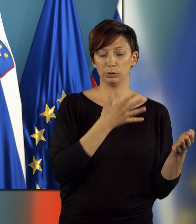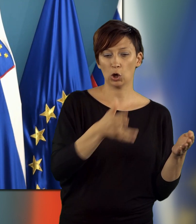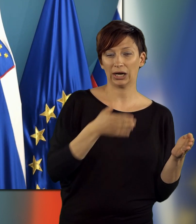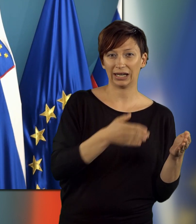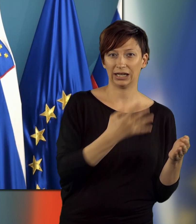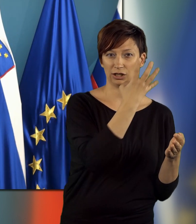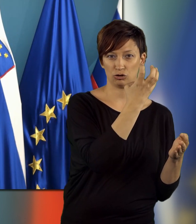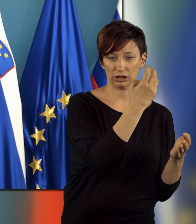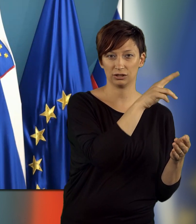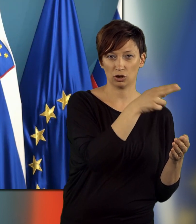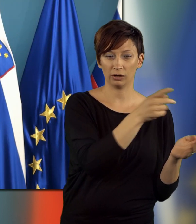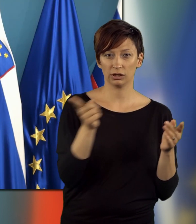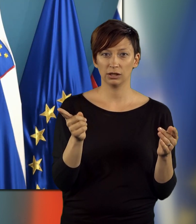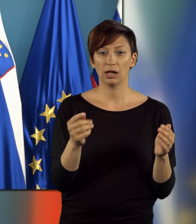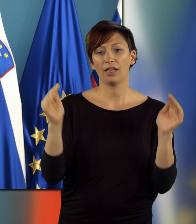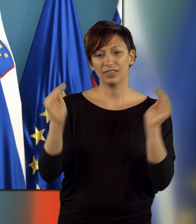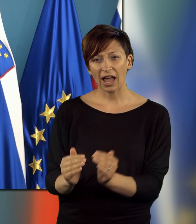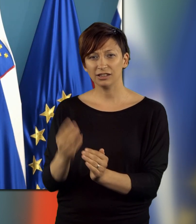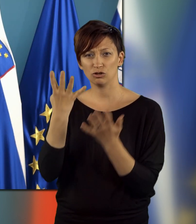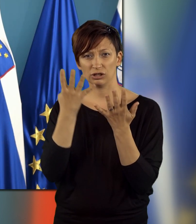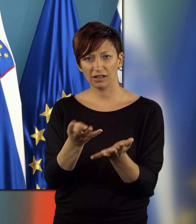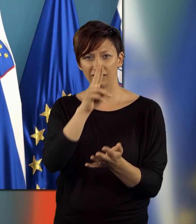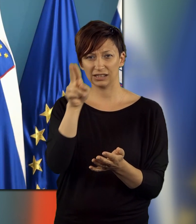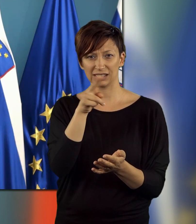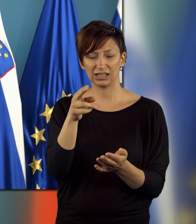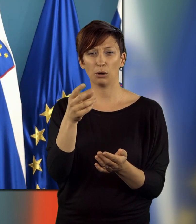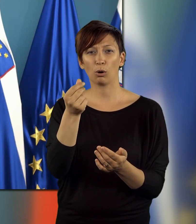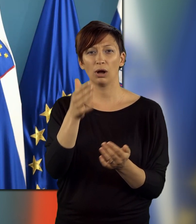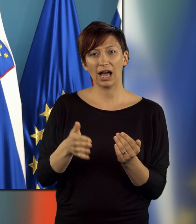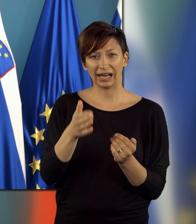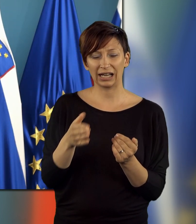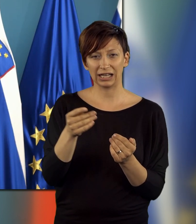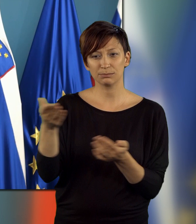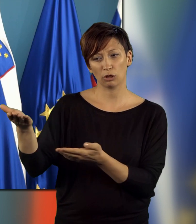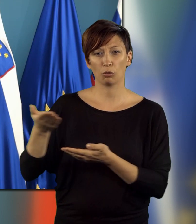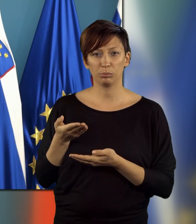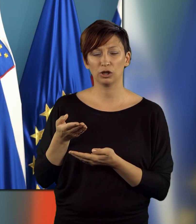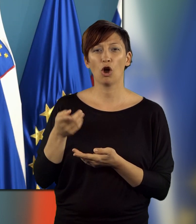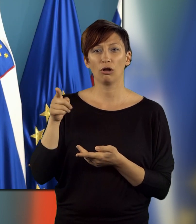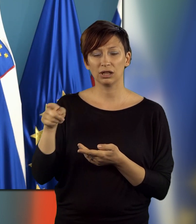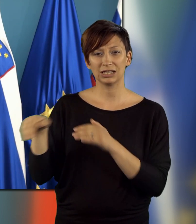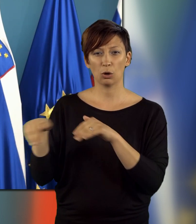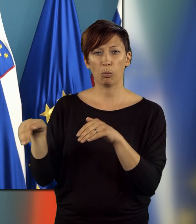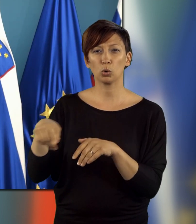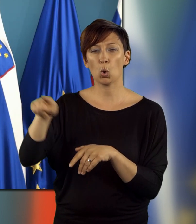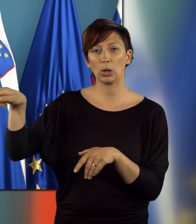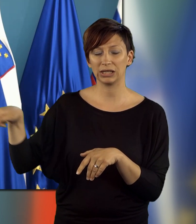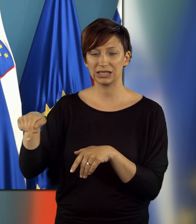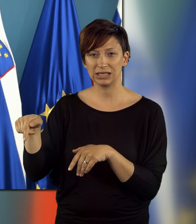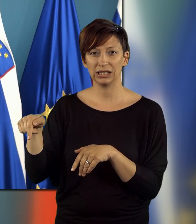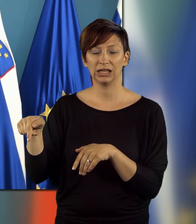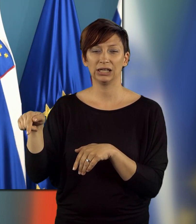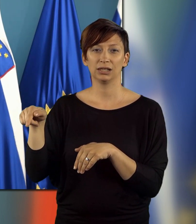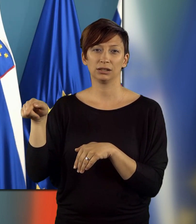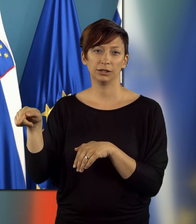najnižji regres v višini 90 evrov pa bodo dobili tisti uživalci pokojnin,